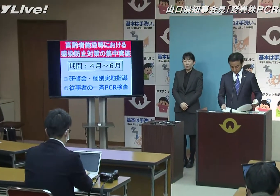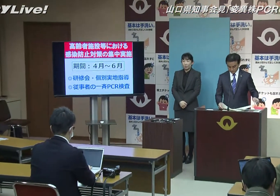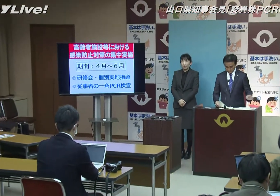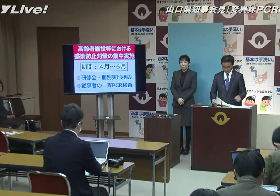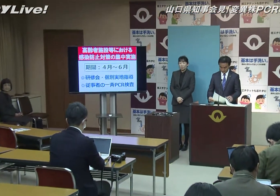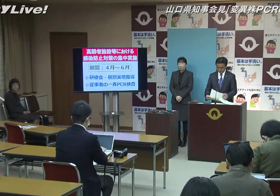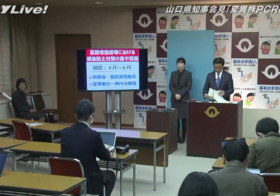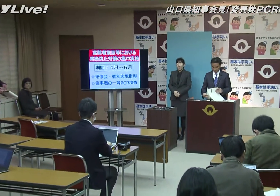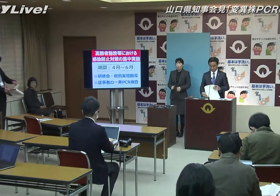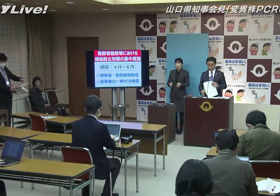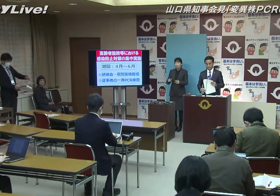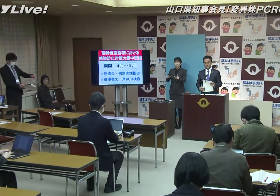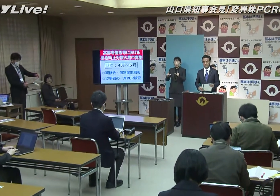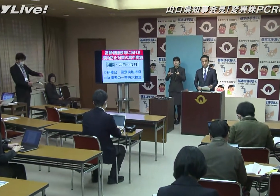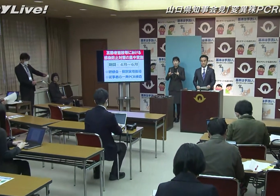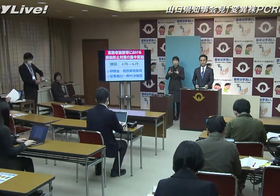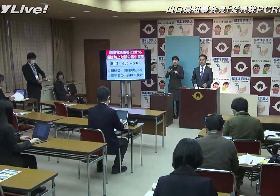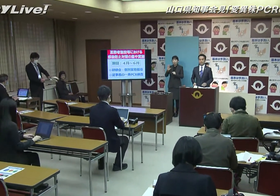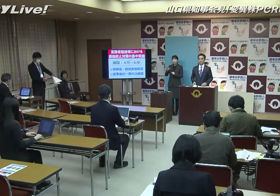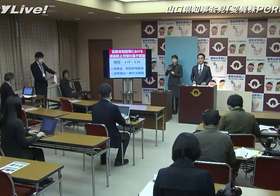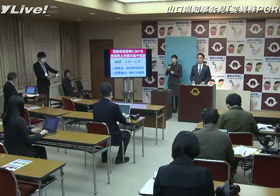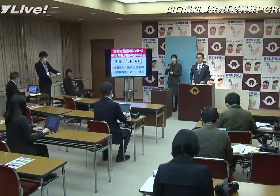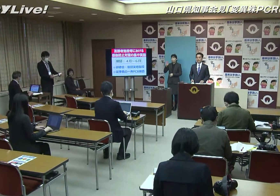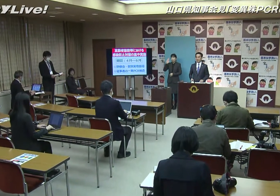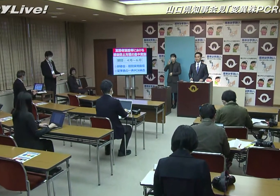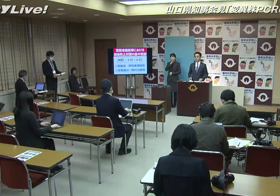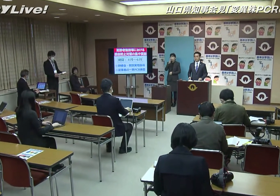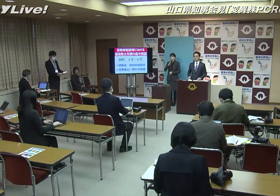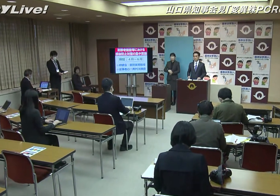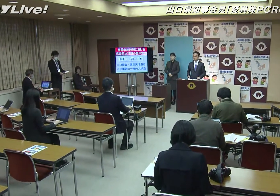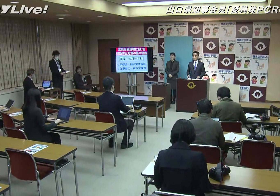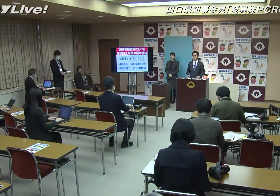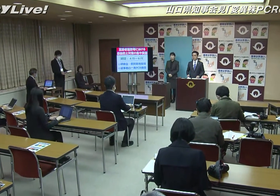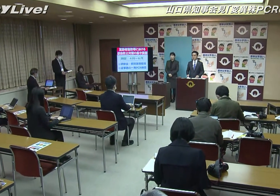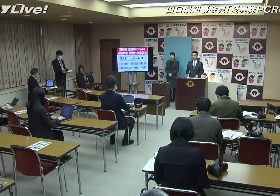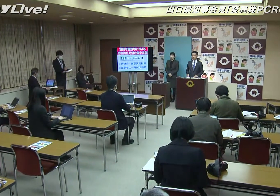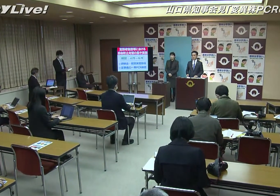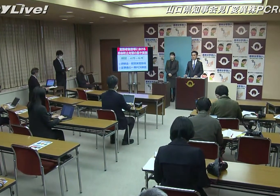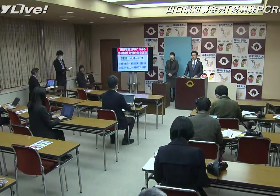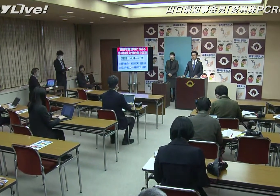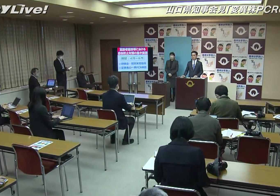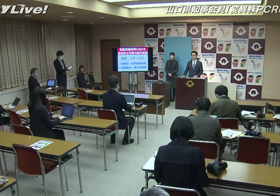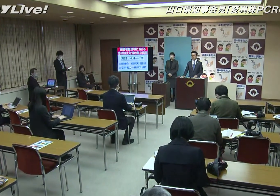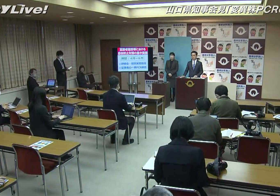それでは六丸岡さんは挙手をお願いいたします。